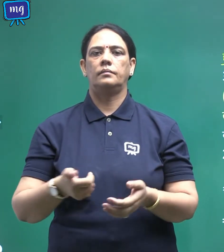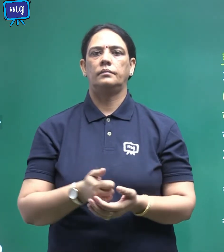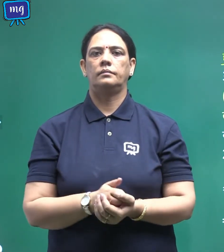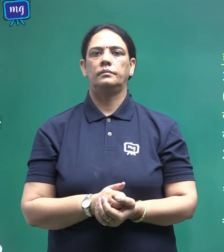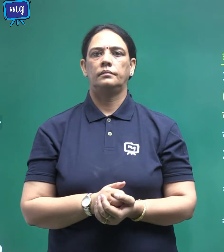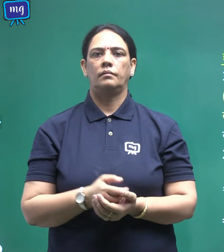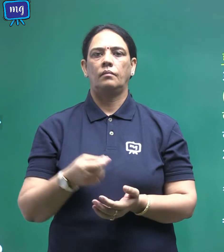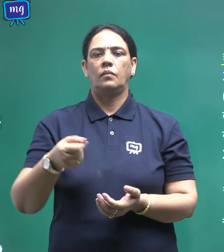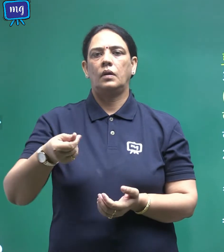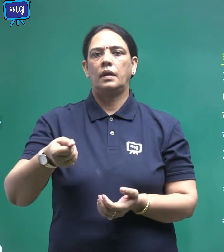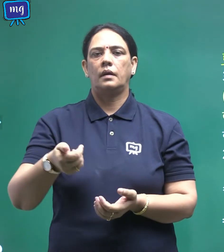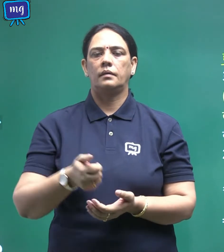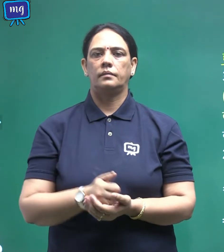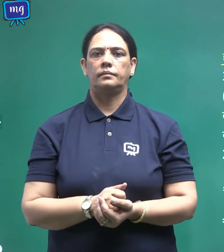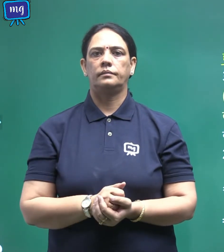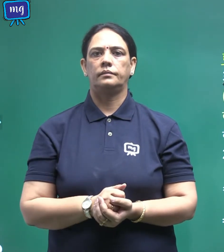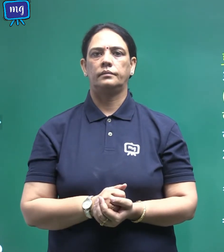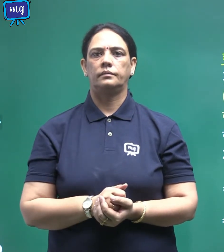मूल्य